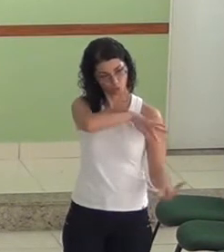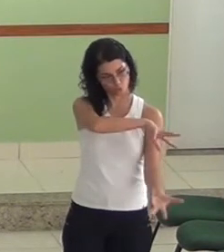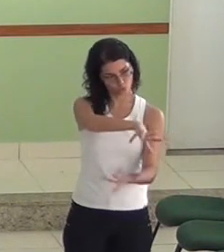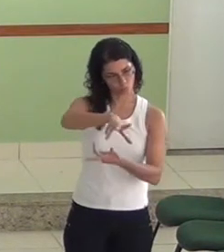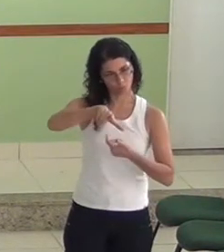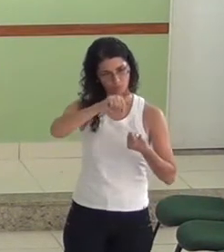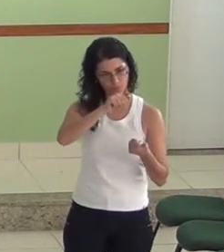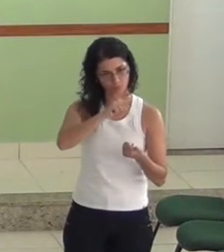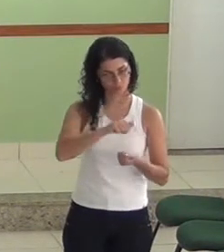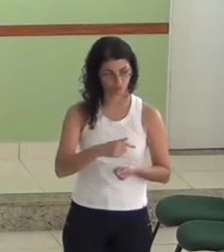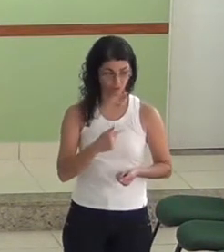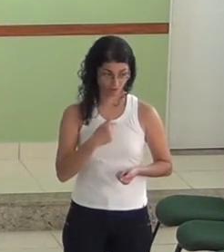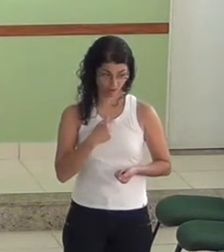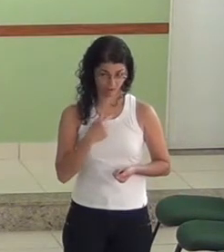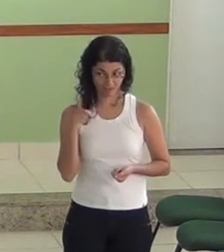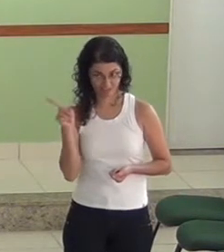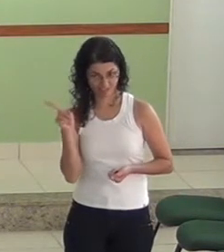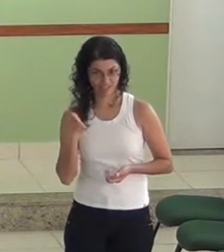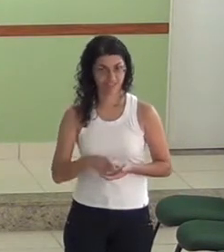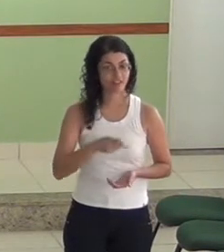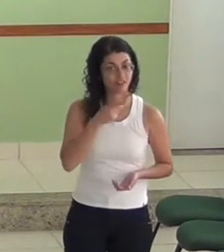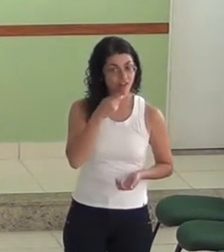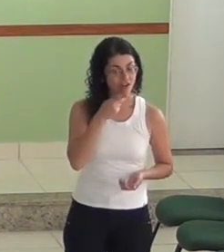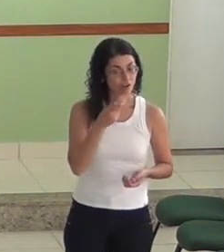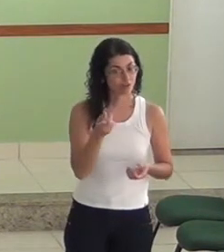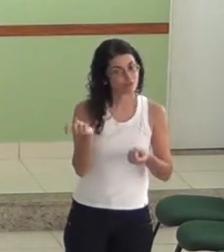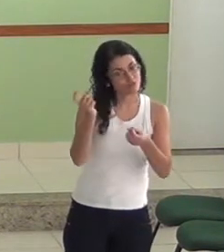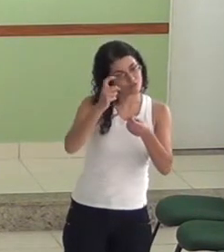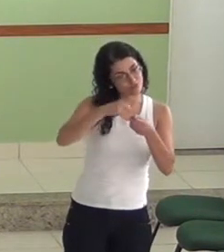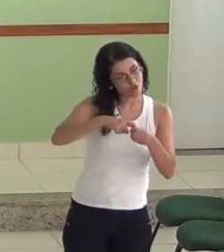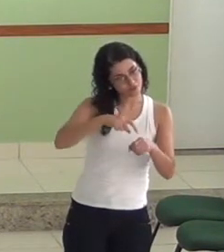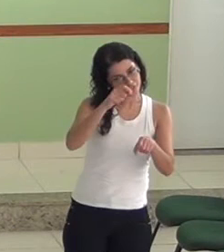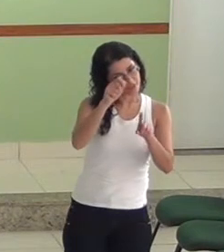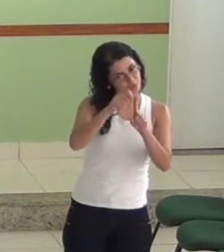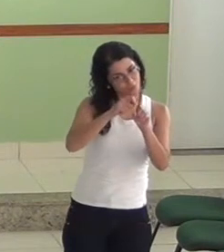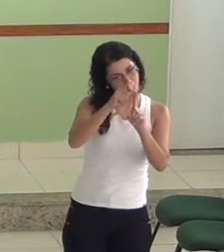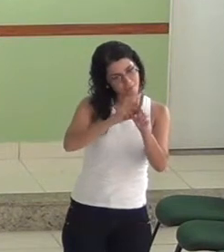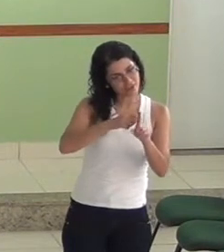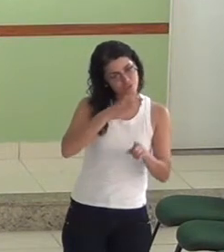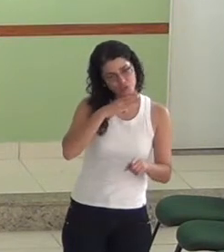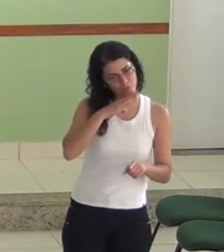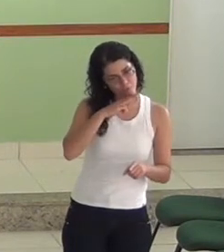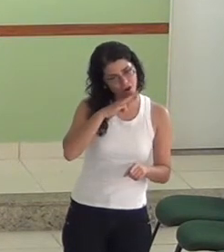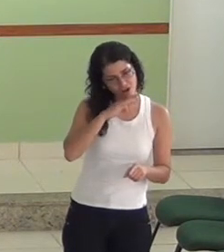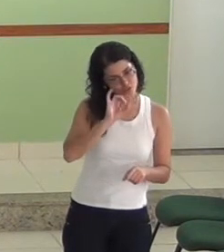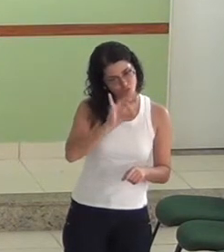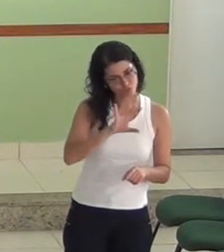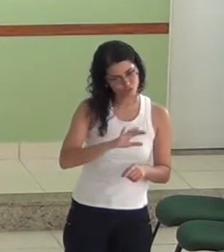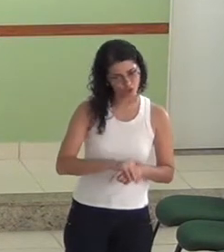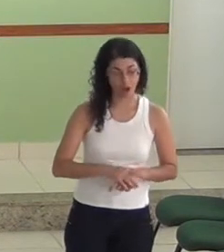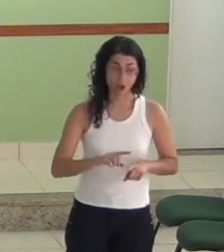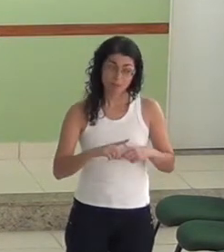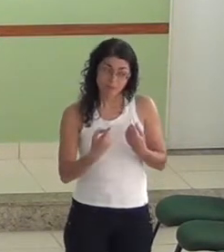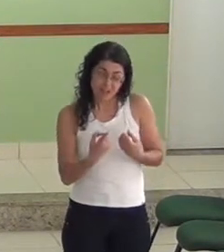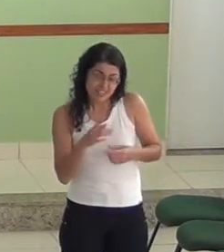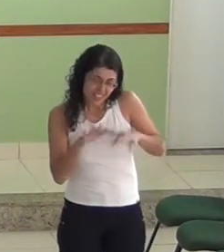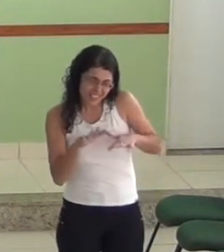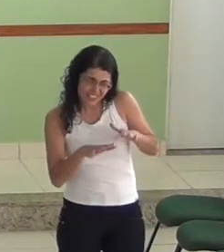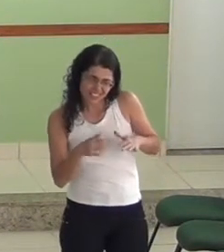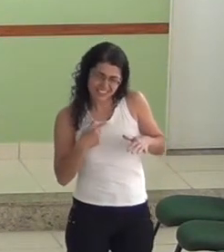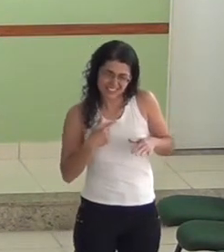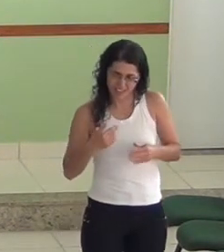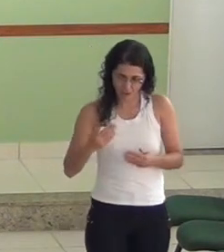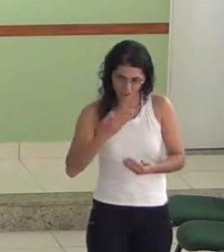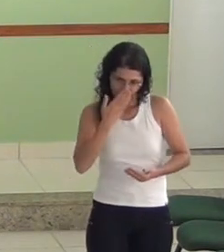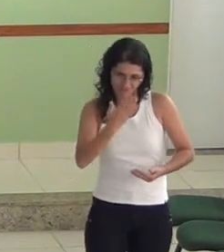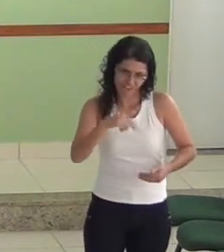irmãos, a falar sobre missões aqui na frente. Pode ser que eu apareça aí de vez em quando, mas você não sabe, eu não aguento. E já